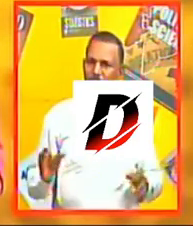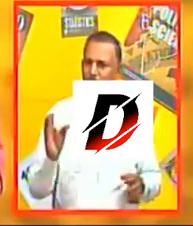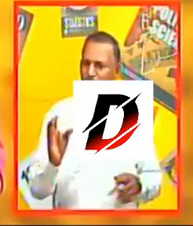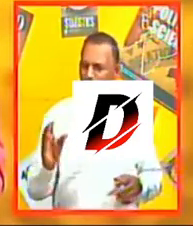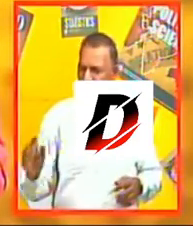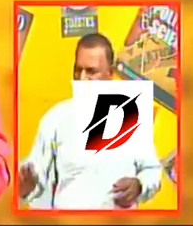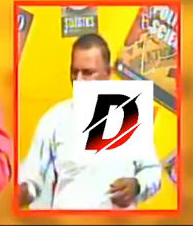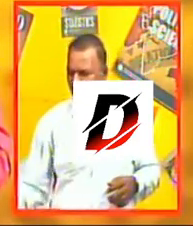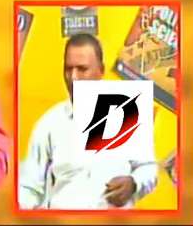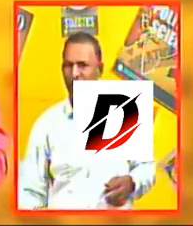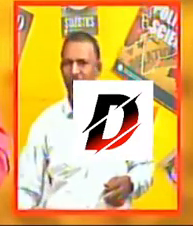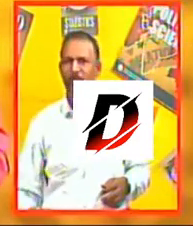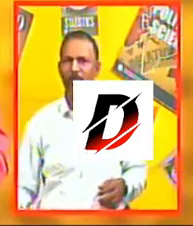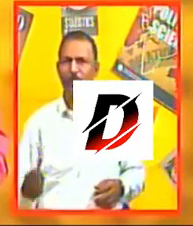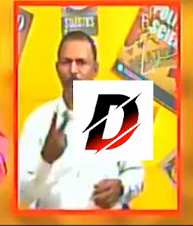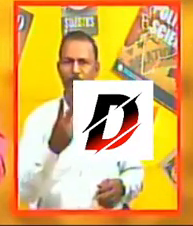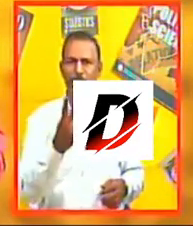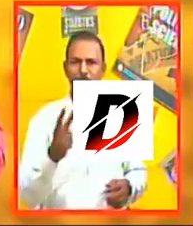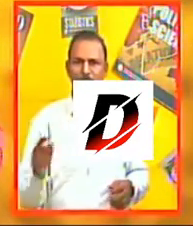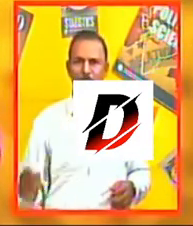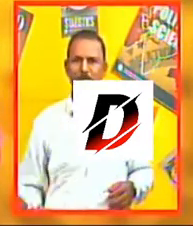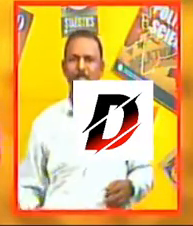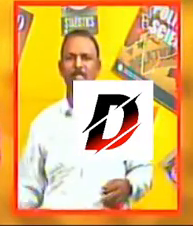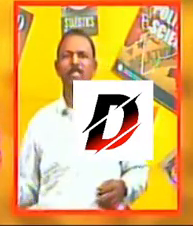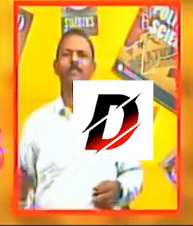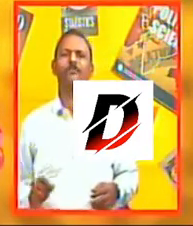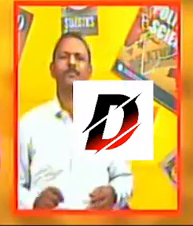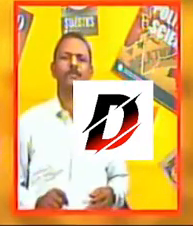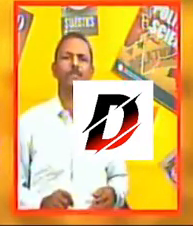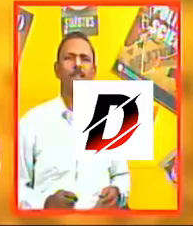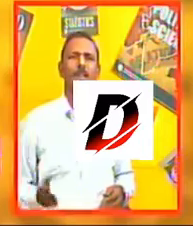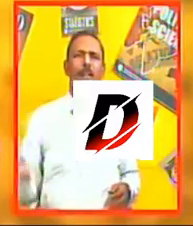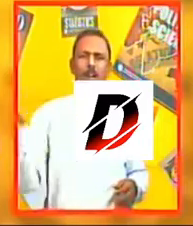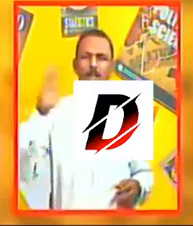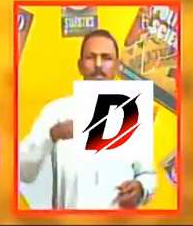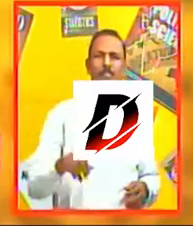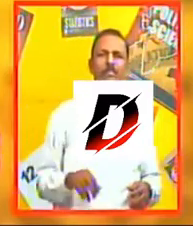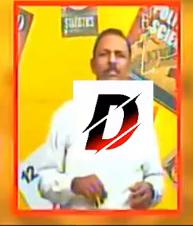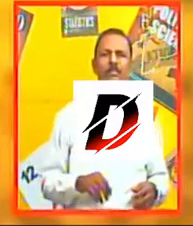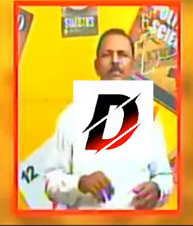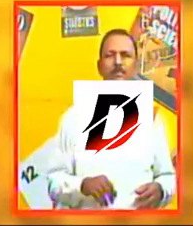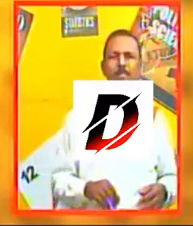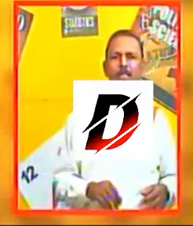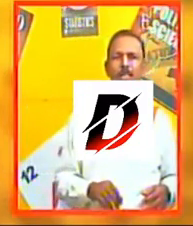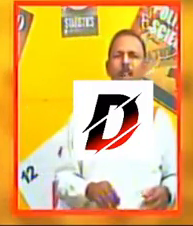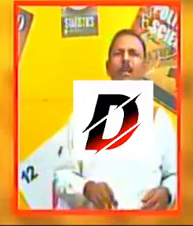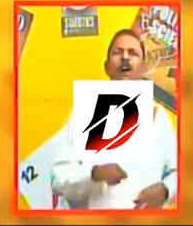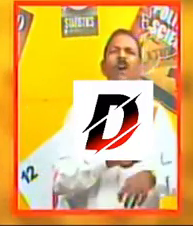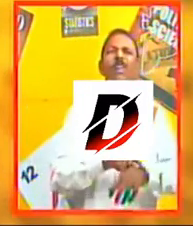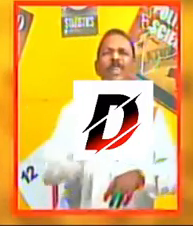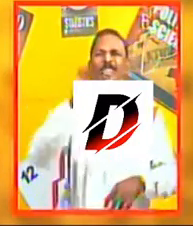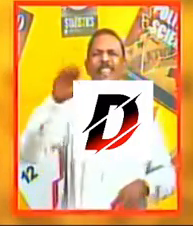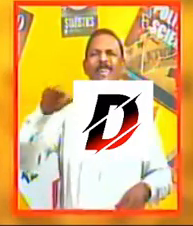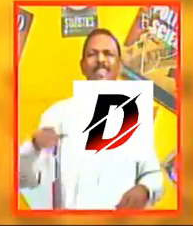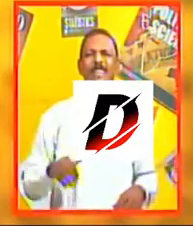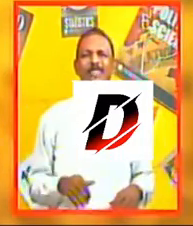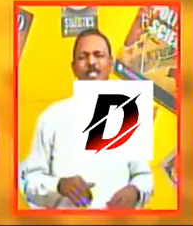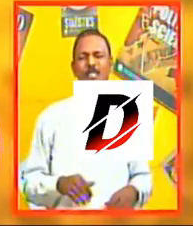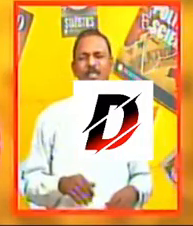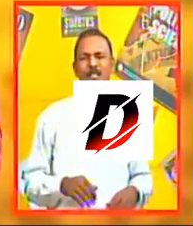நோட்டில் என்ன பண்ணுங்க, நீங்கள் முக்கியமான கொஸ்டினில் 2 மார்க் கொஸ்டின் எழுதி வச்சுக்கணும். அதற்கு அடுத்து